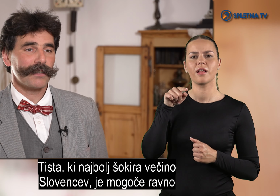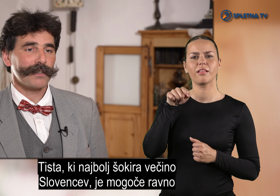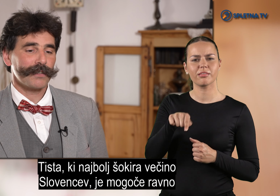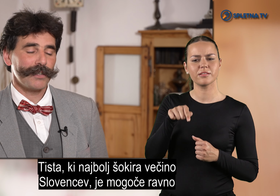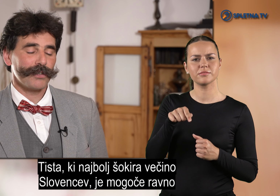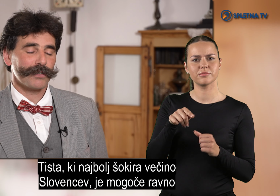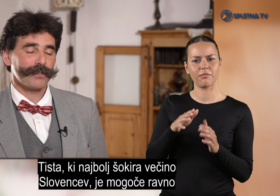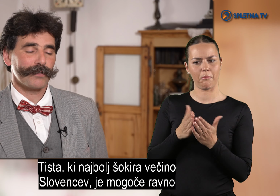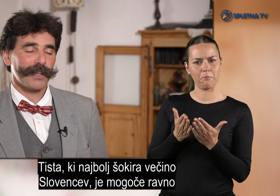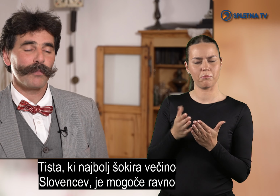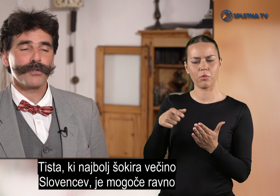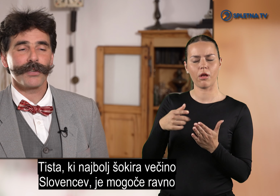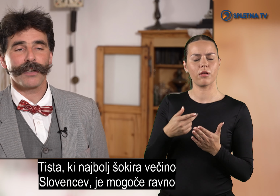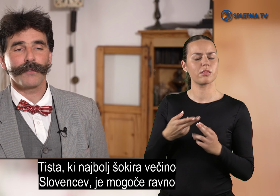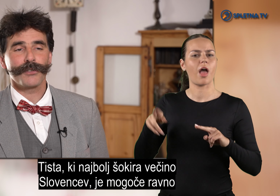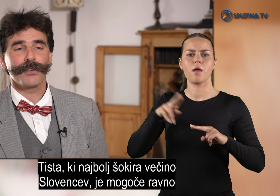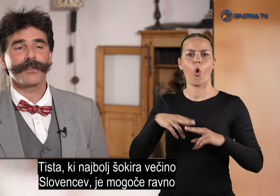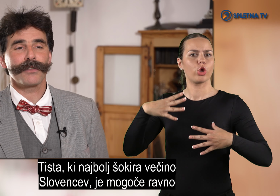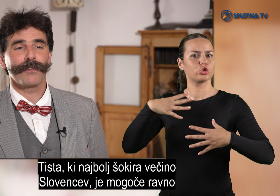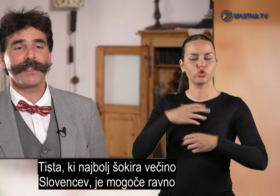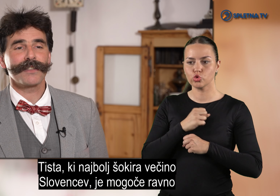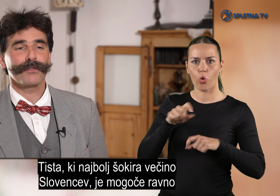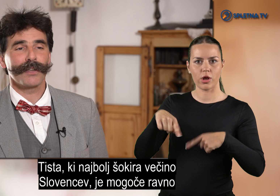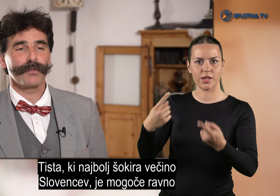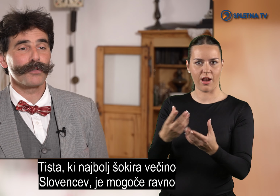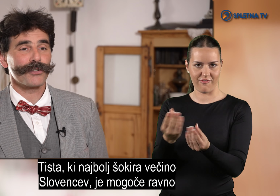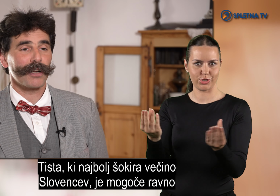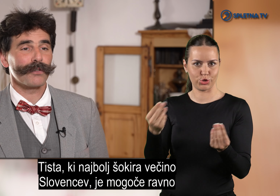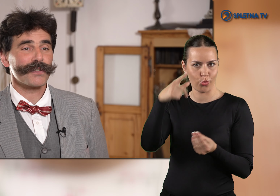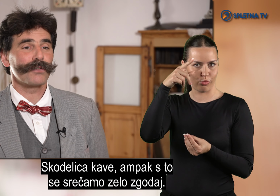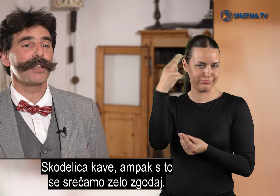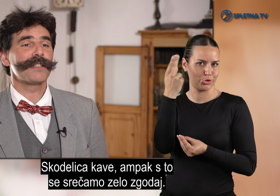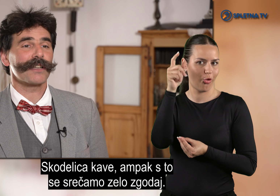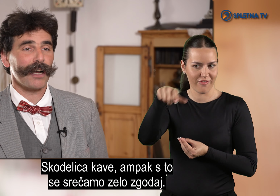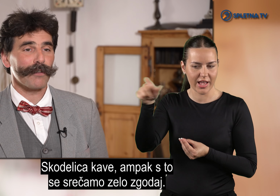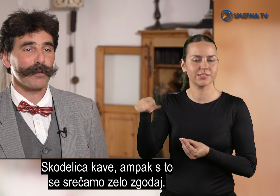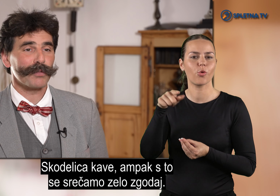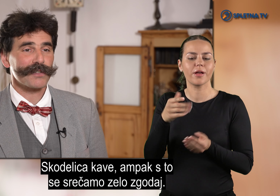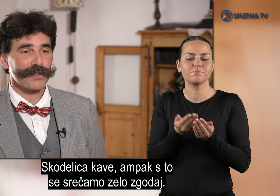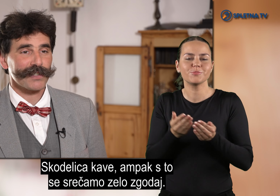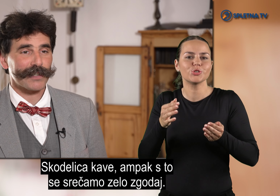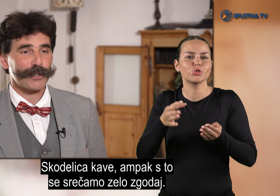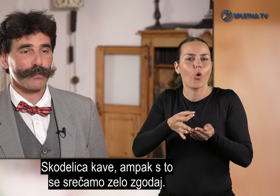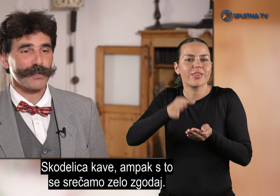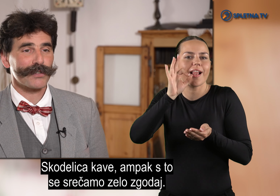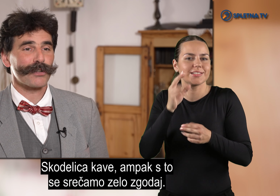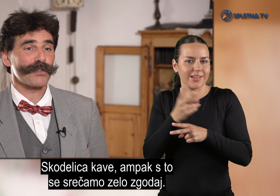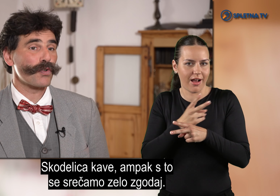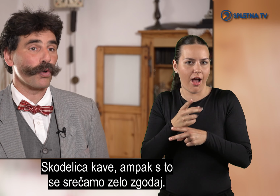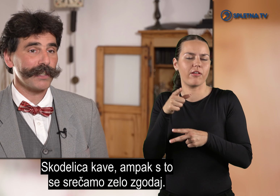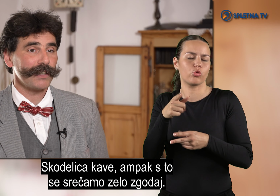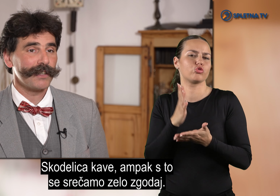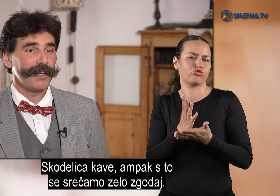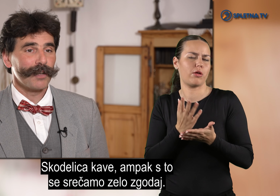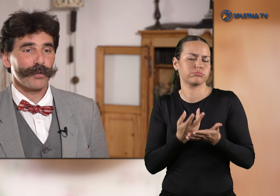Tista, ki jo najbolj šokira večino Slovencev, je mogoče ravno Skodelica kave, ampak s to se srečamo zelo zgodaj. Moram